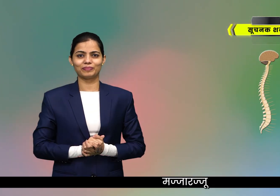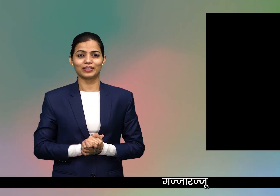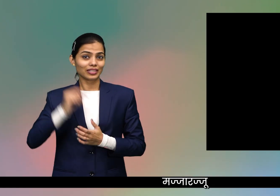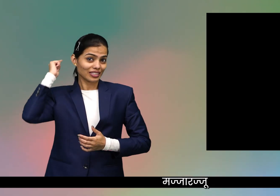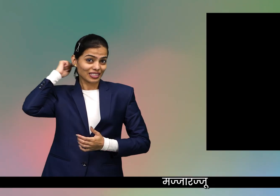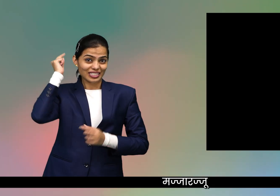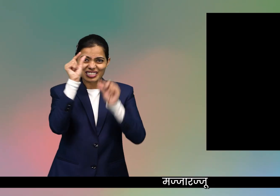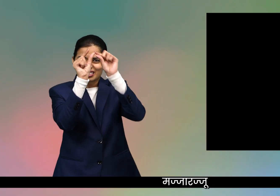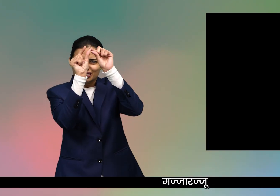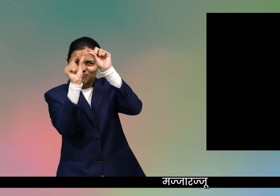मज्जारज्जू,